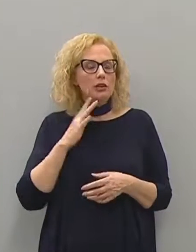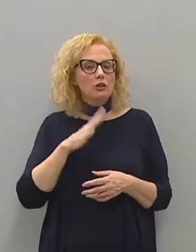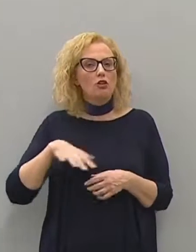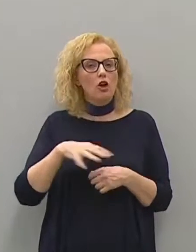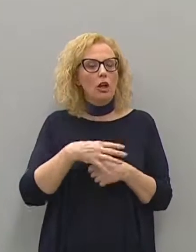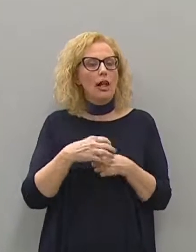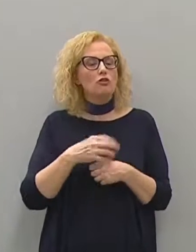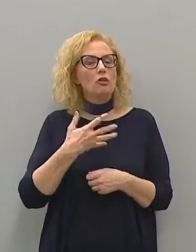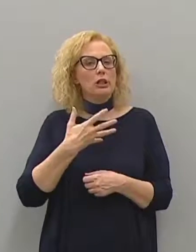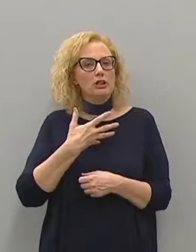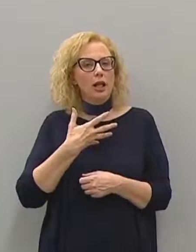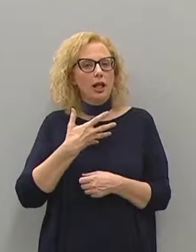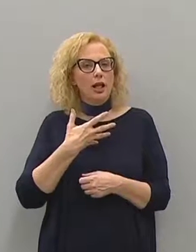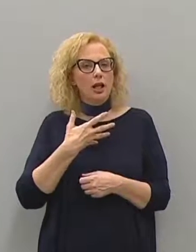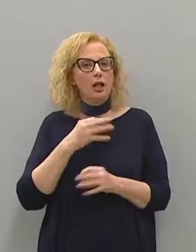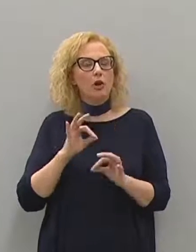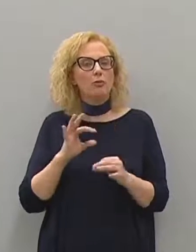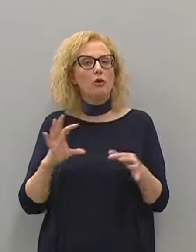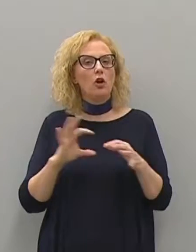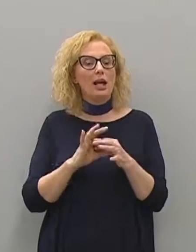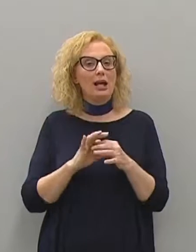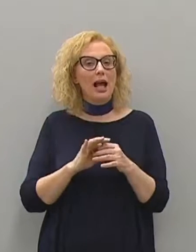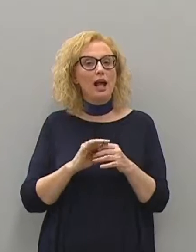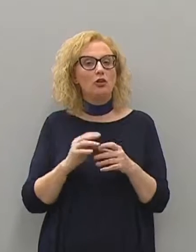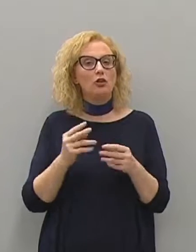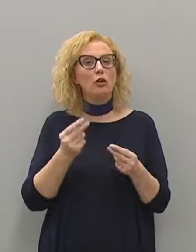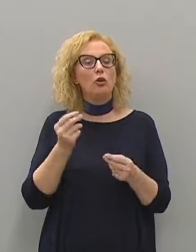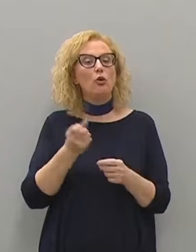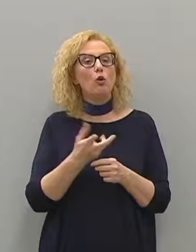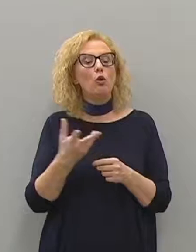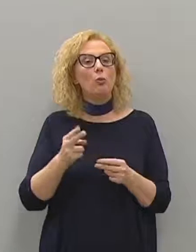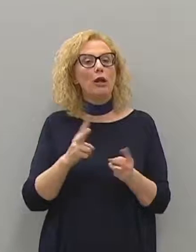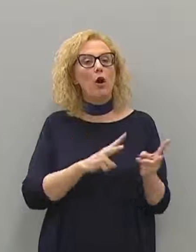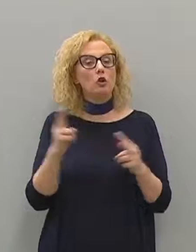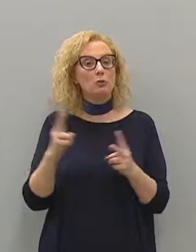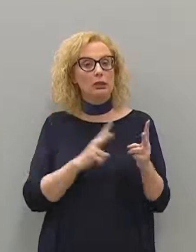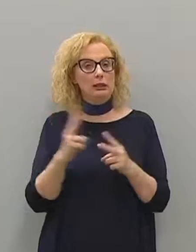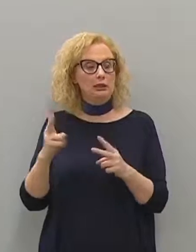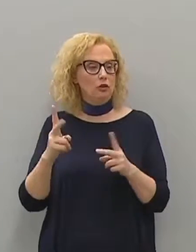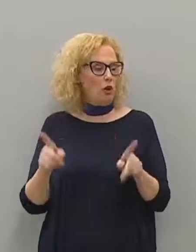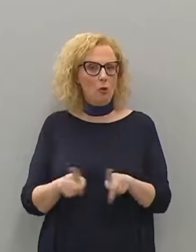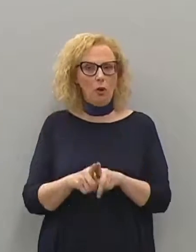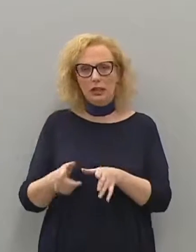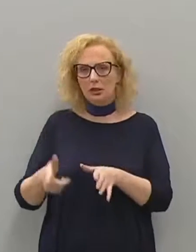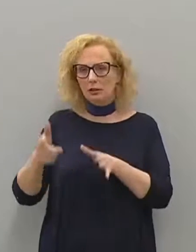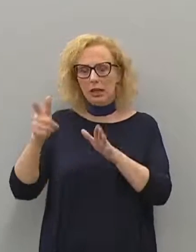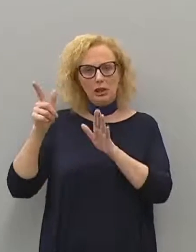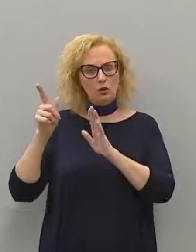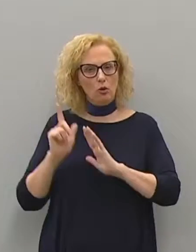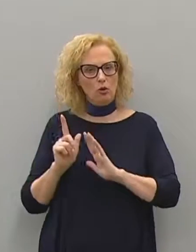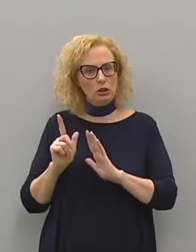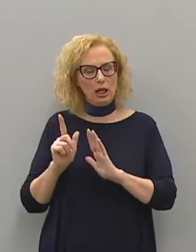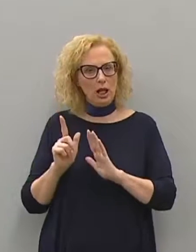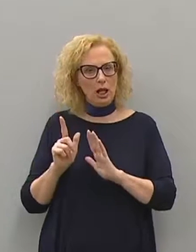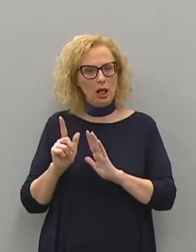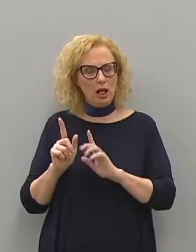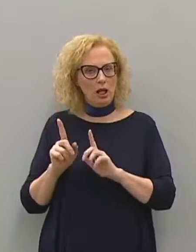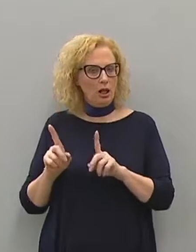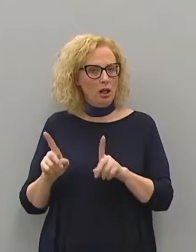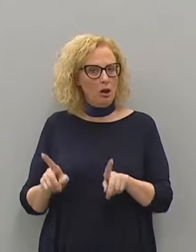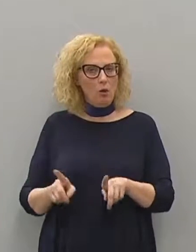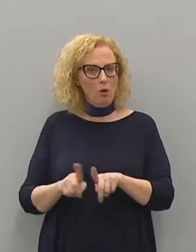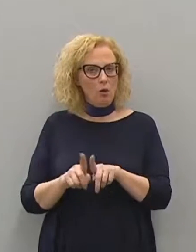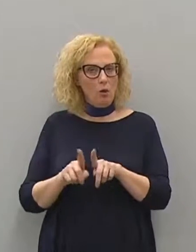soprattutto sul dato delle ospedalizzazioni come lo eravamo settimana scorsa come l'avevamo diciamo nelle ultimi tre